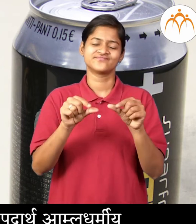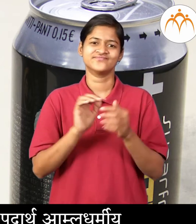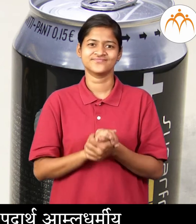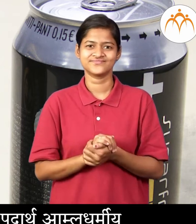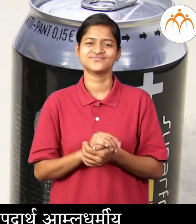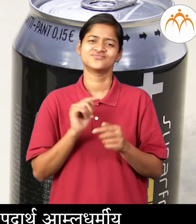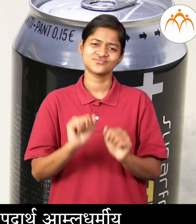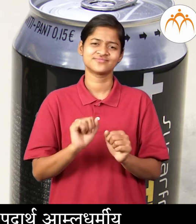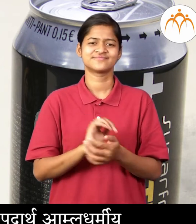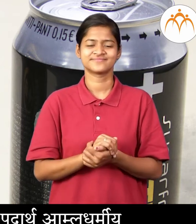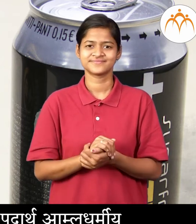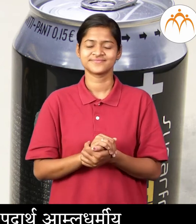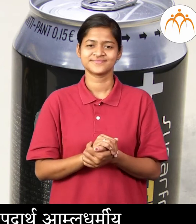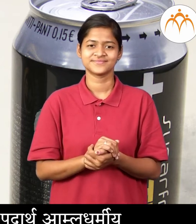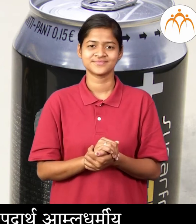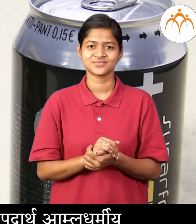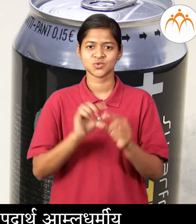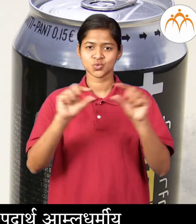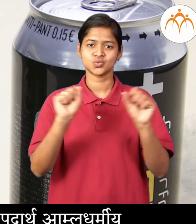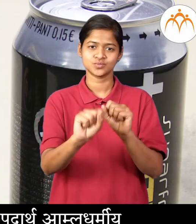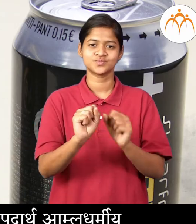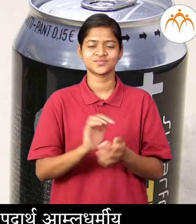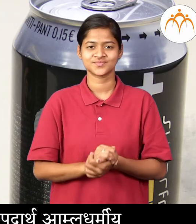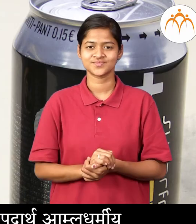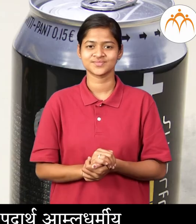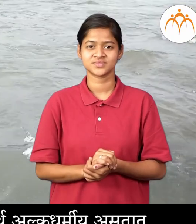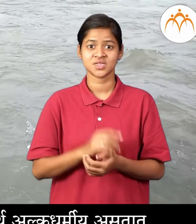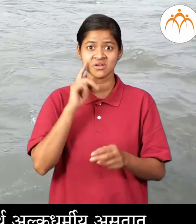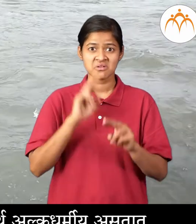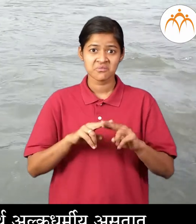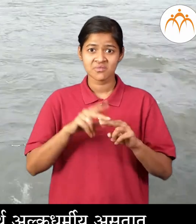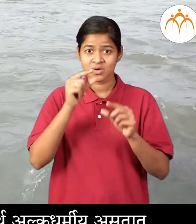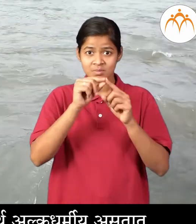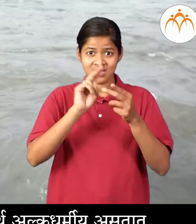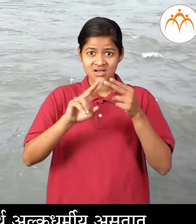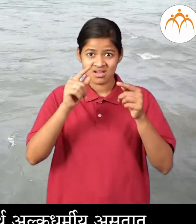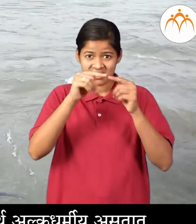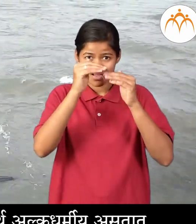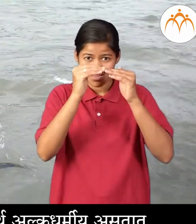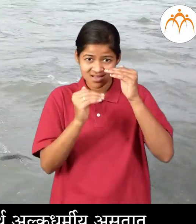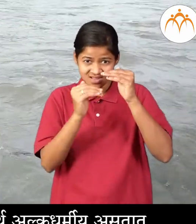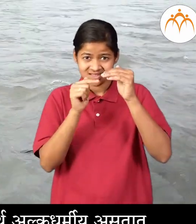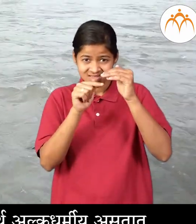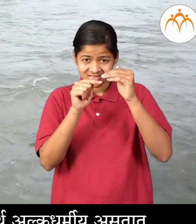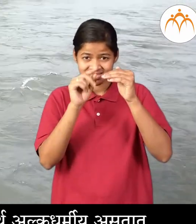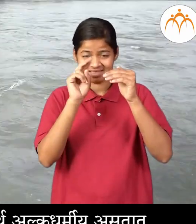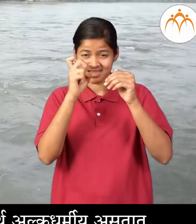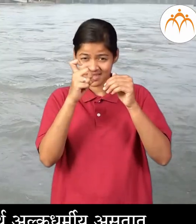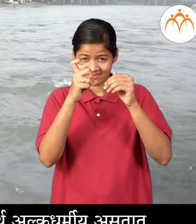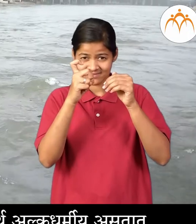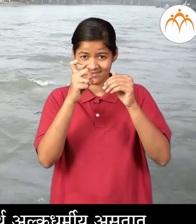आमला धर्मीय, आमलासे गुण धर्मा असनारे असतात, सात पेक्षा जास्त सामू असनारे पदार्था,